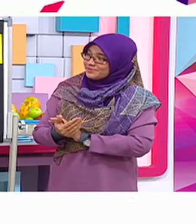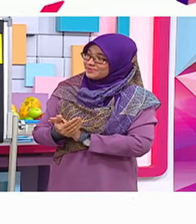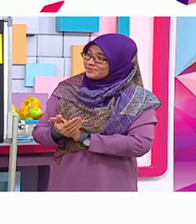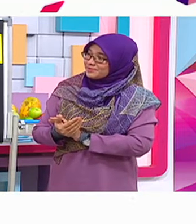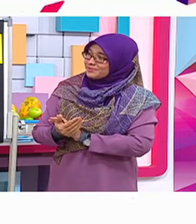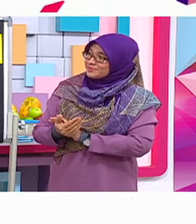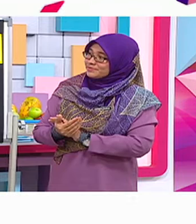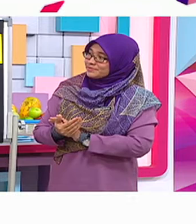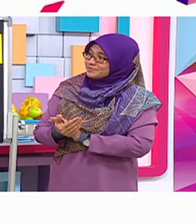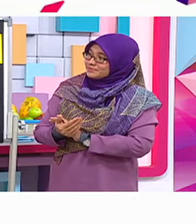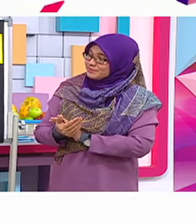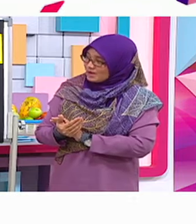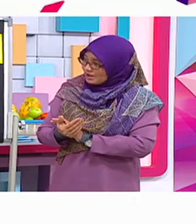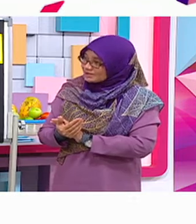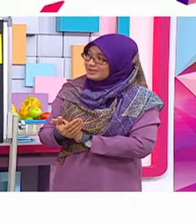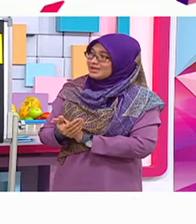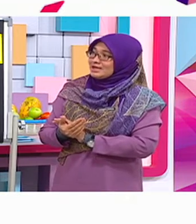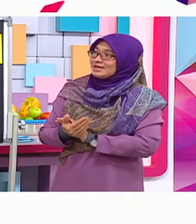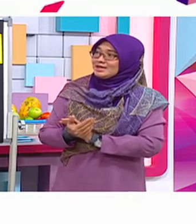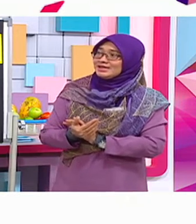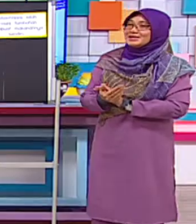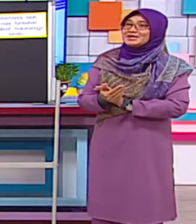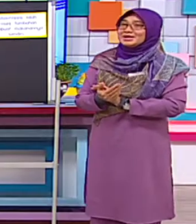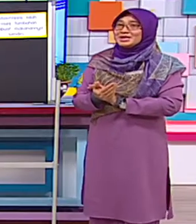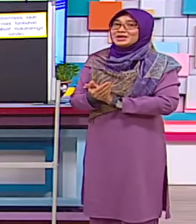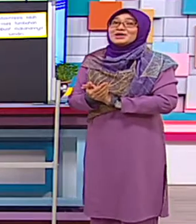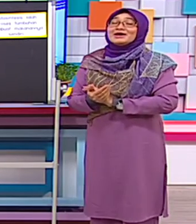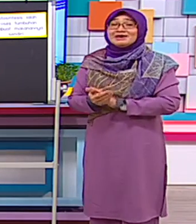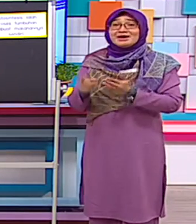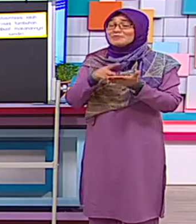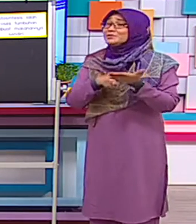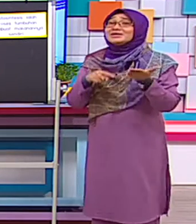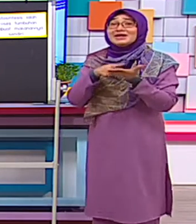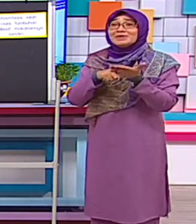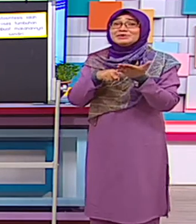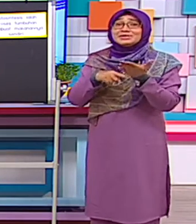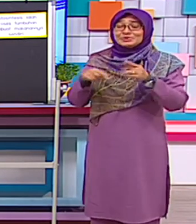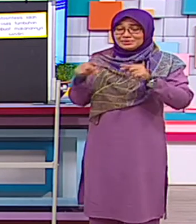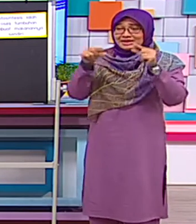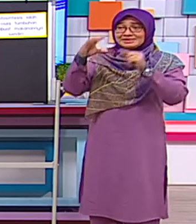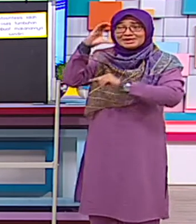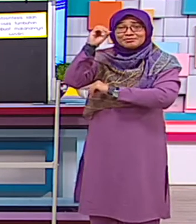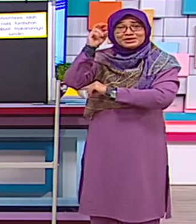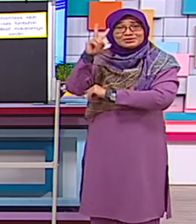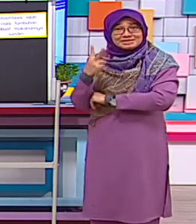yash karbondioksida Aceh Aku belajar dioksida Apa itu gas karbondioksida